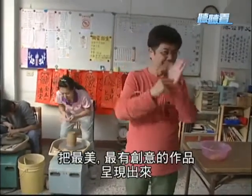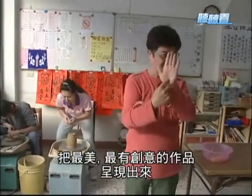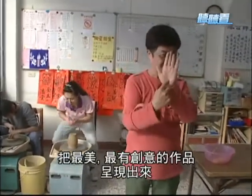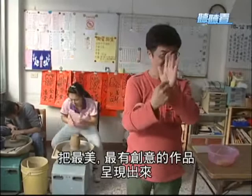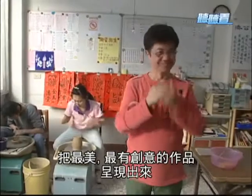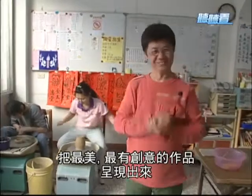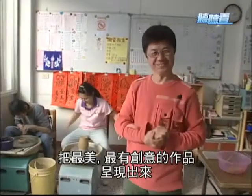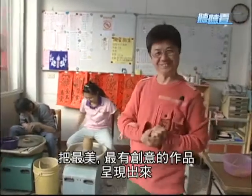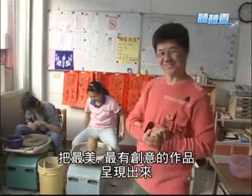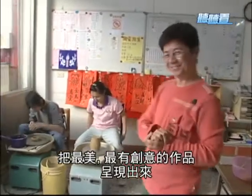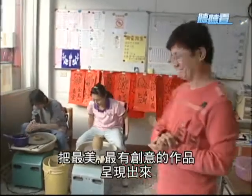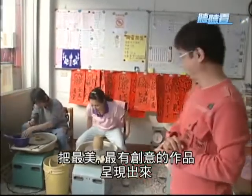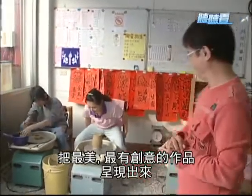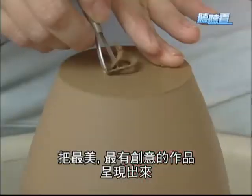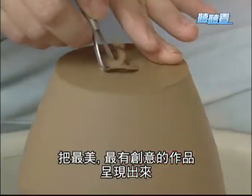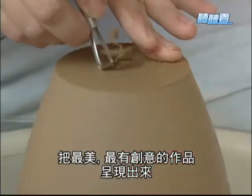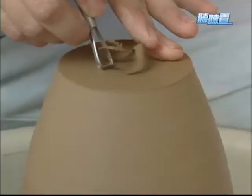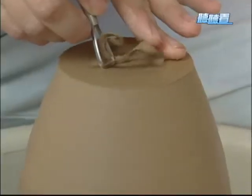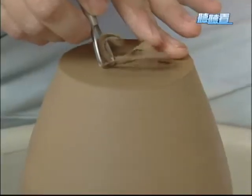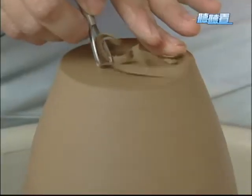作品呈现出来。